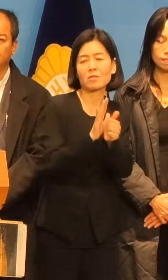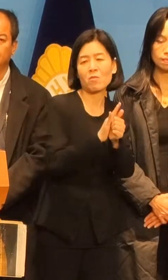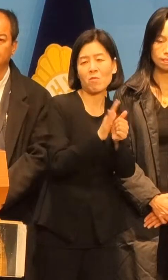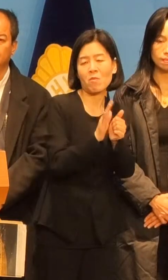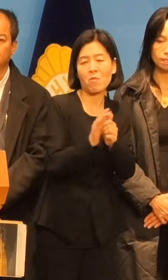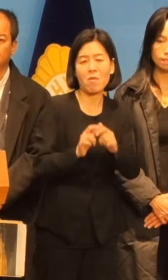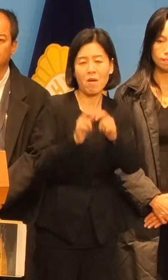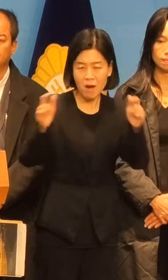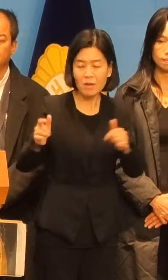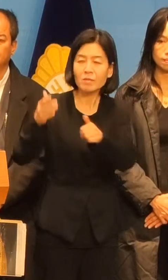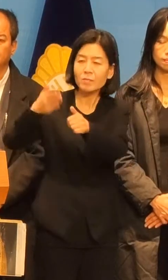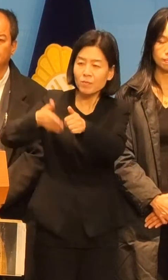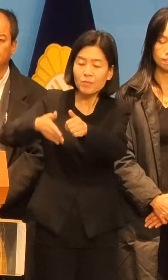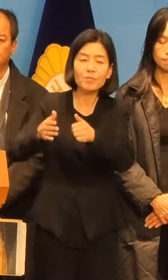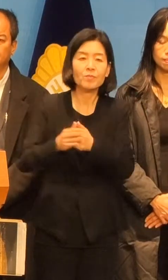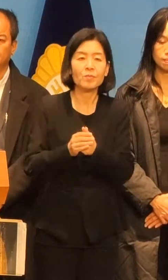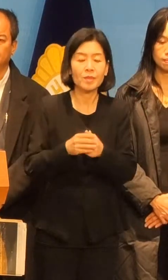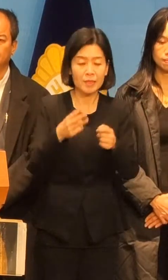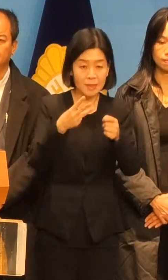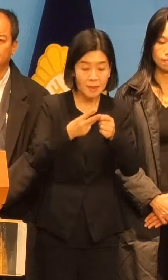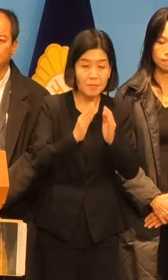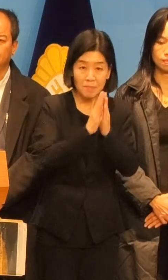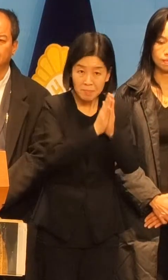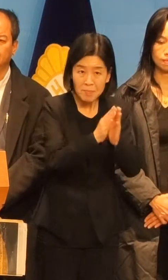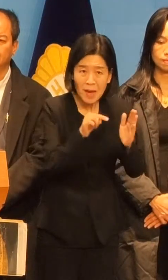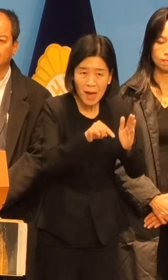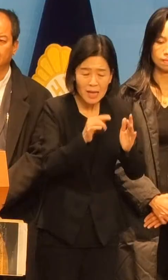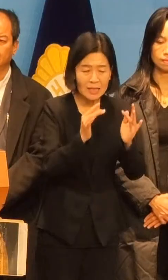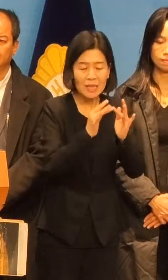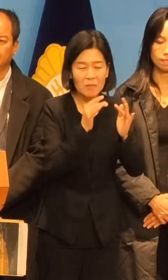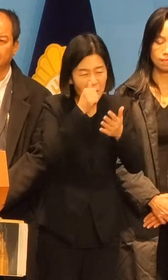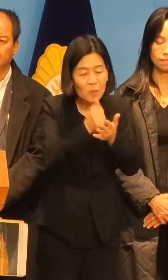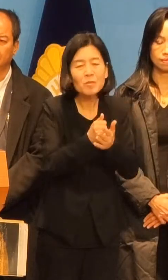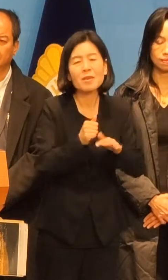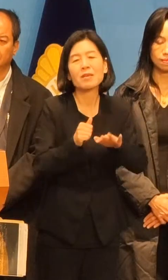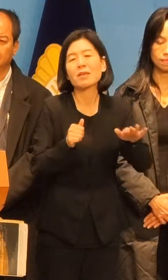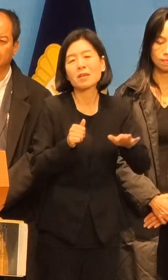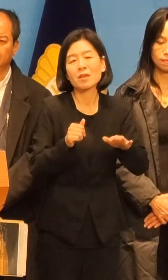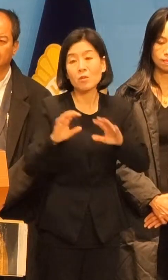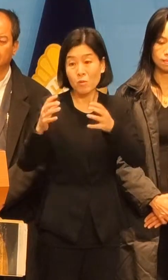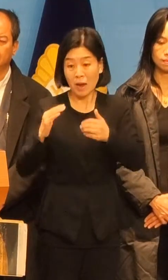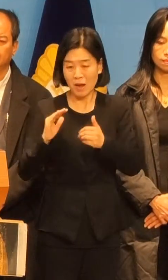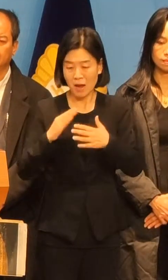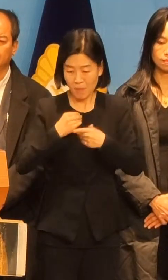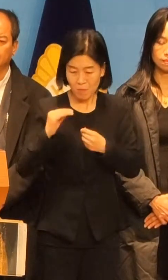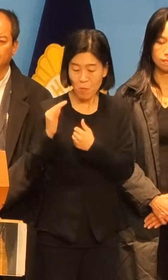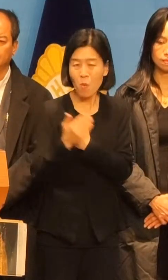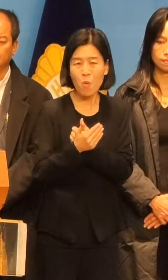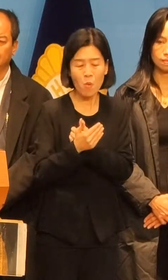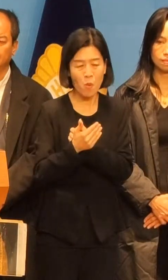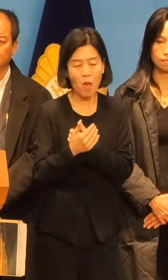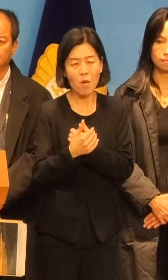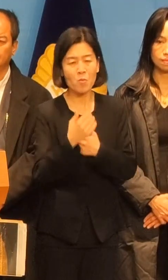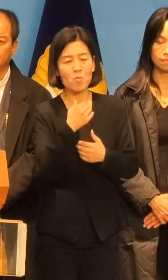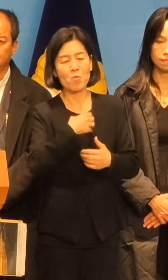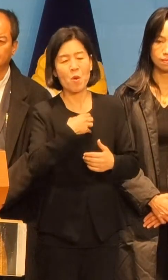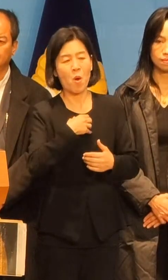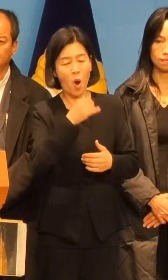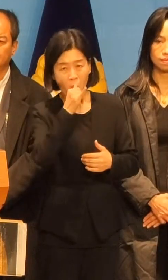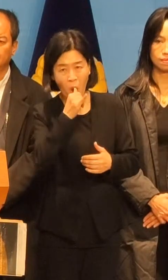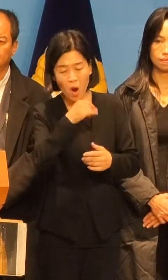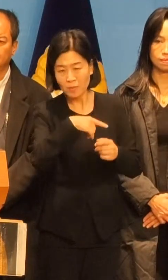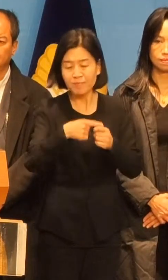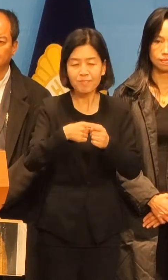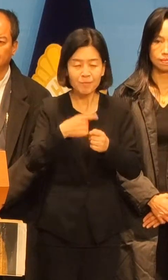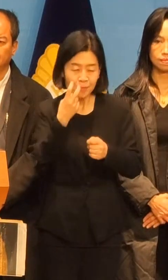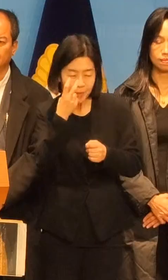요청합니다. 3. 미얀마 영계 사이버 범죄를 국가안보 위협으로 우선적으로 다루고 수사 및